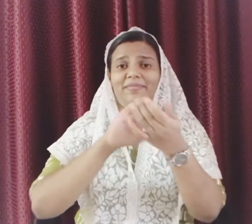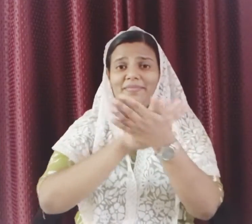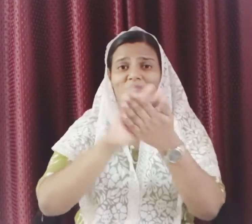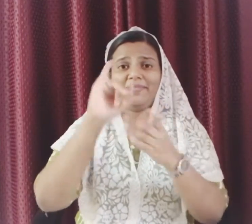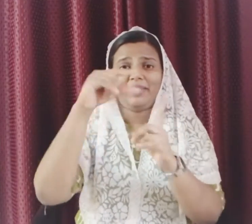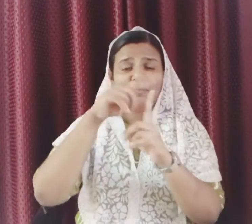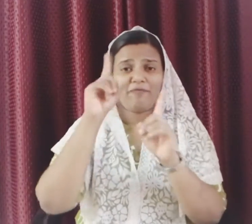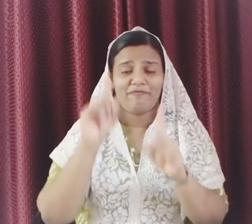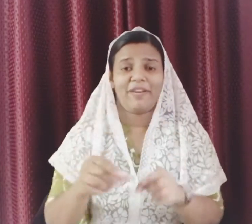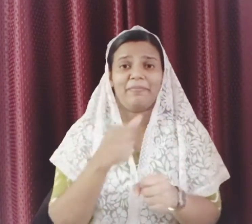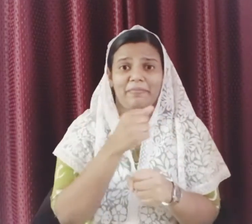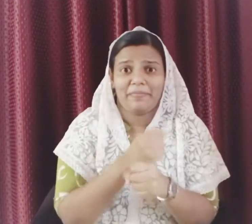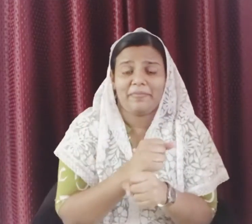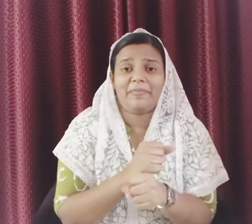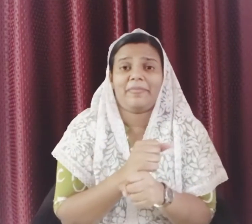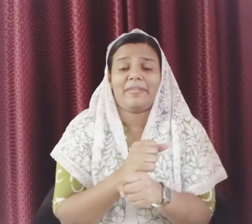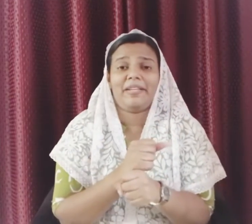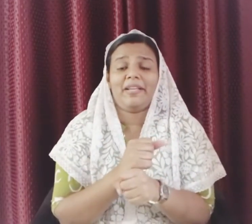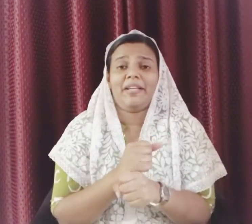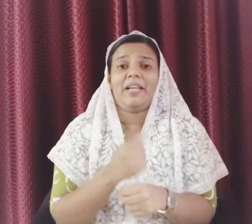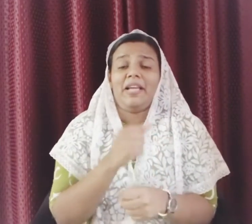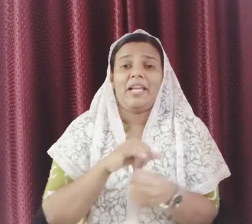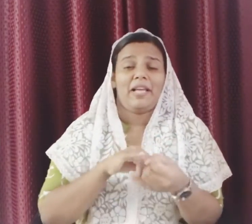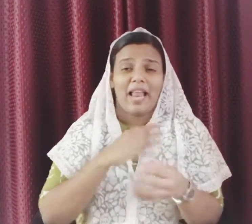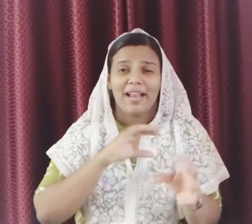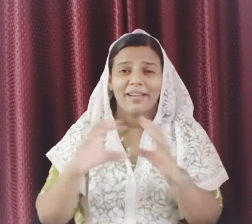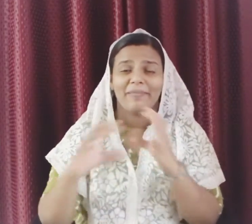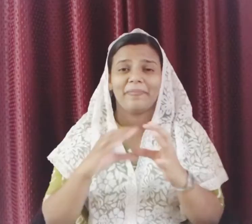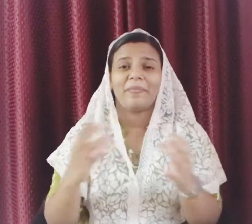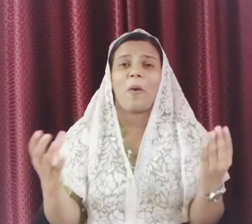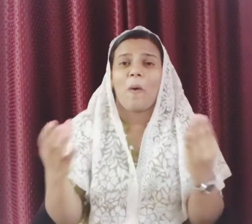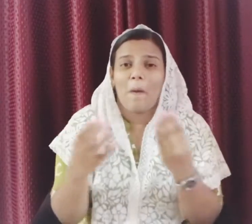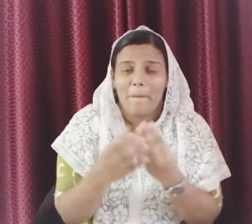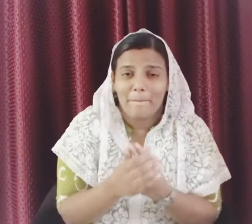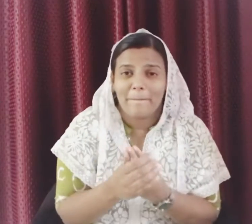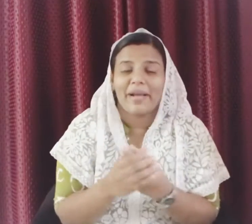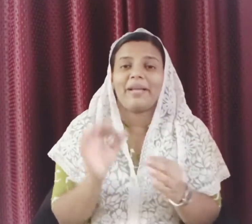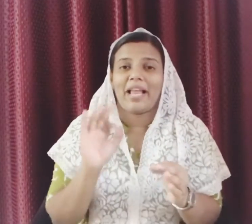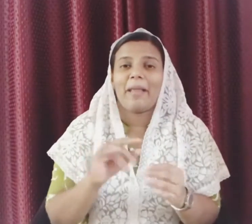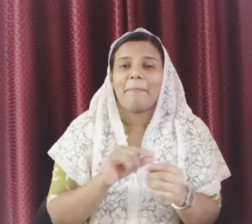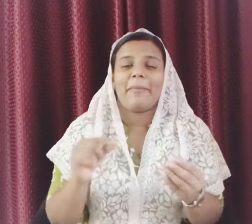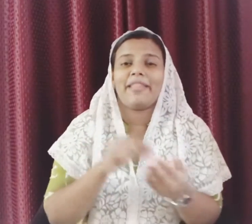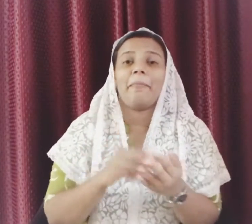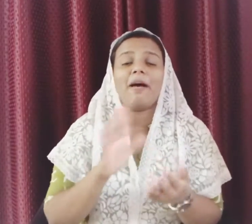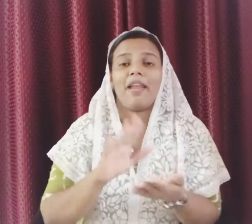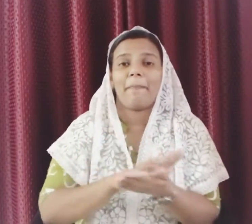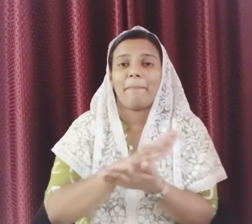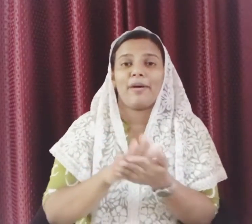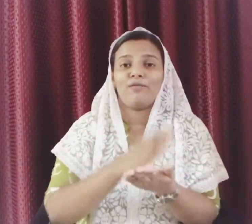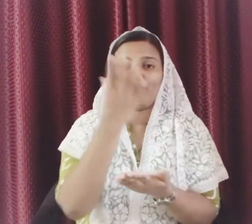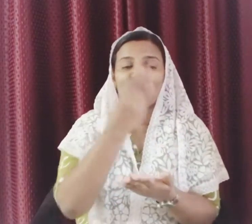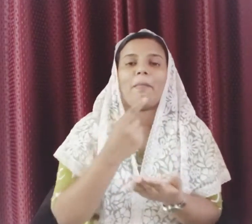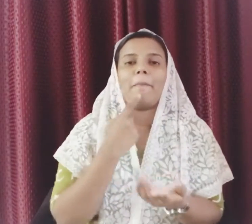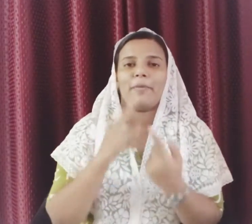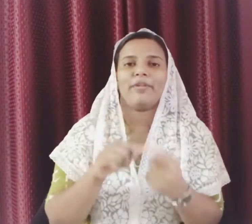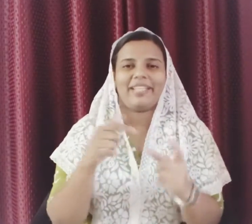ദ പ്രസൻസ് ആൻഡ് ഫെലോഷിപ്പ്, ദ കമ്മ്യൂണിയൻ ആൻഡ് ഷെയറിംഗ് ടുഗദർ ആൻഡ് പാർട്ടിസിപ്പേഷൻ ഇൻ ദ ഹോളി സ്പിരിറ്റ് എന്നാണ് ആംപ്ലിഫൈഡ് പറഞ്ഞിരിക്കുന്നത്.